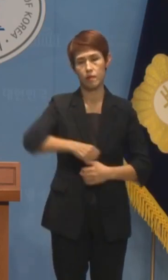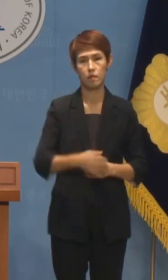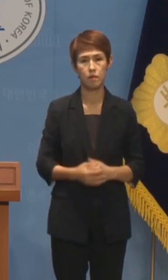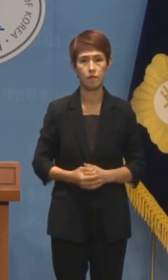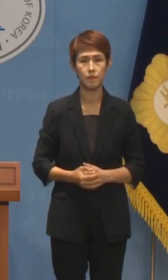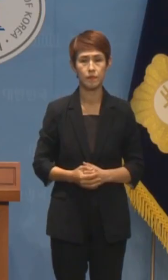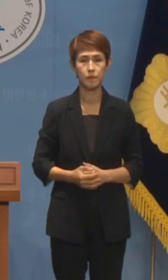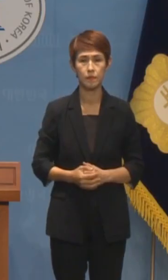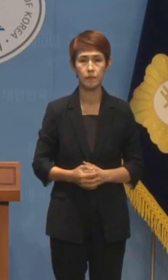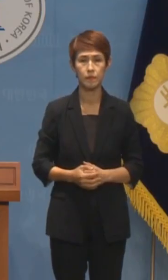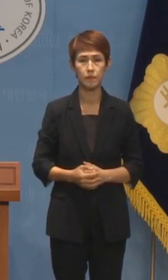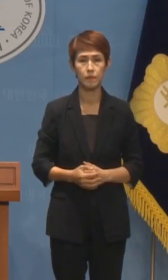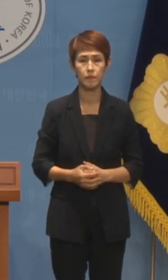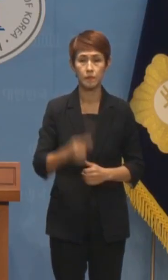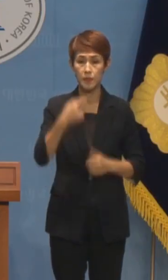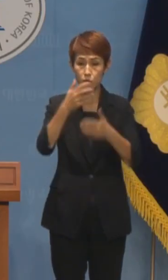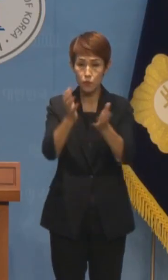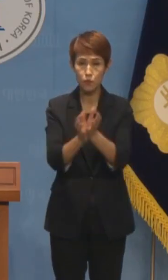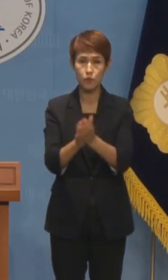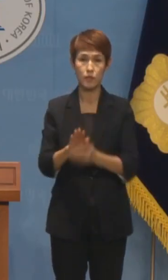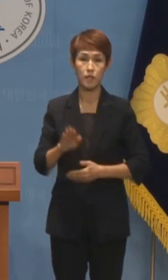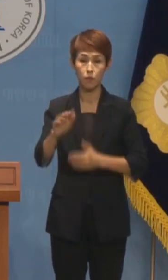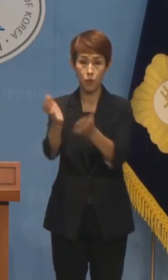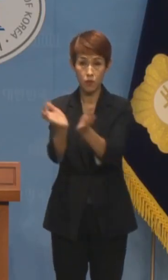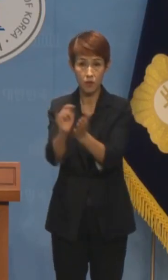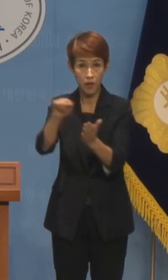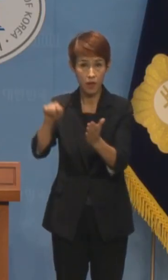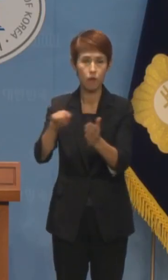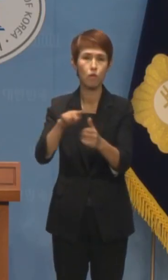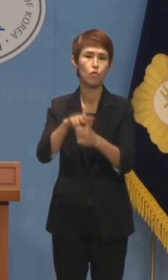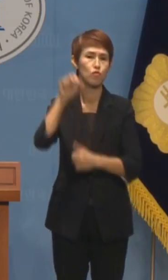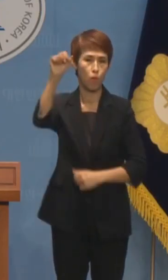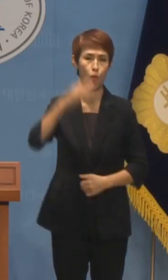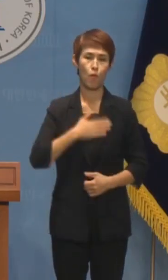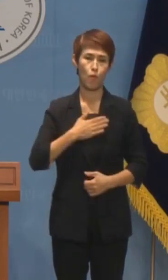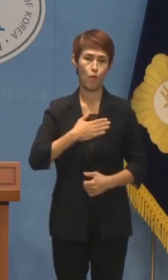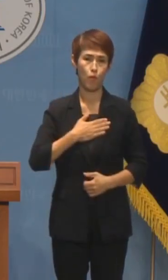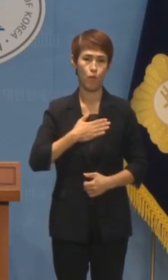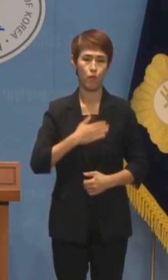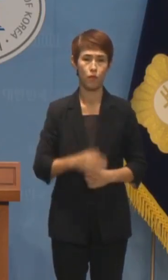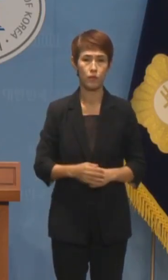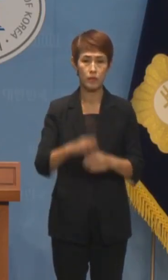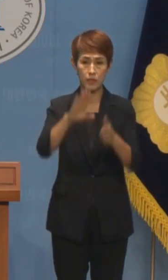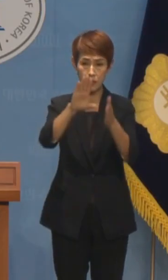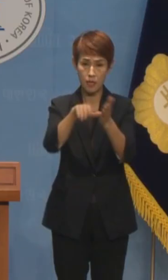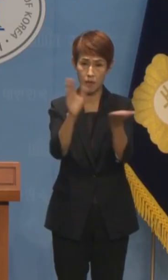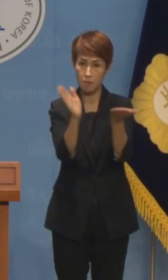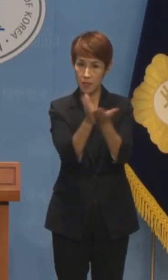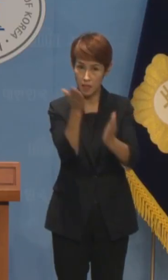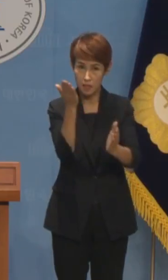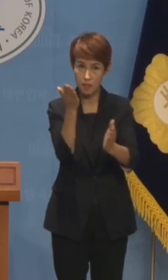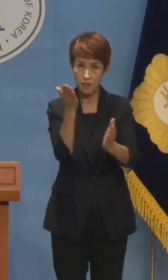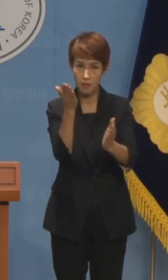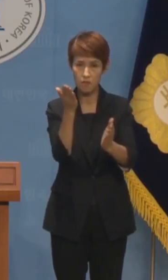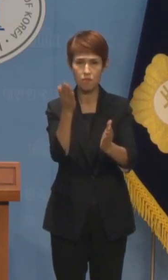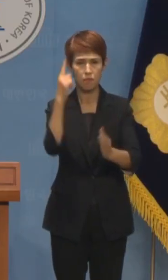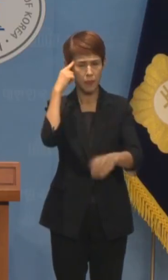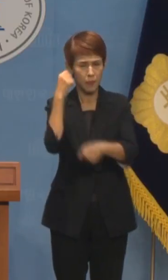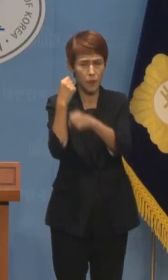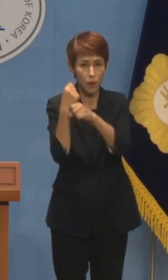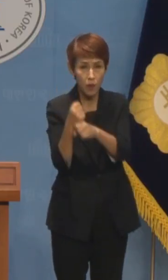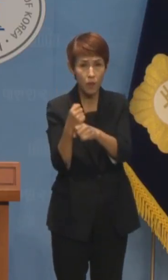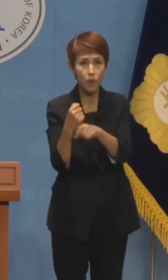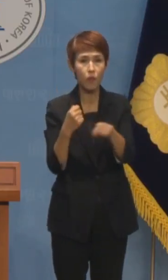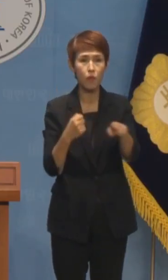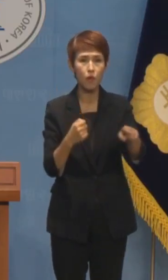민주 진영, 진보 진영의 교육감 예비 후보로서 시대에 부합하지 않는 구시대적 편견과